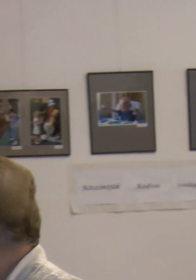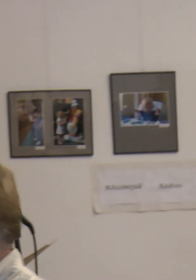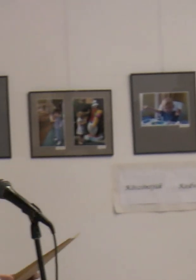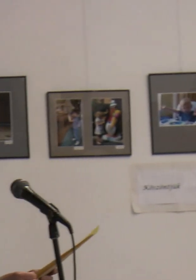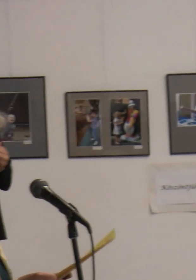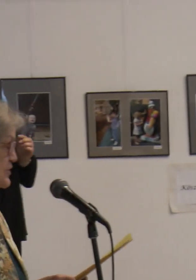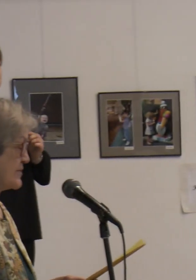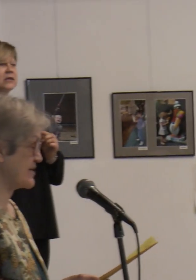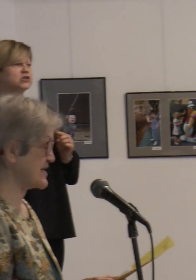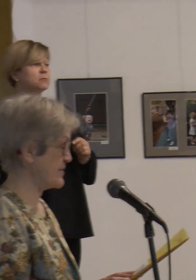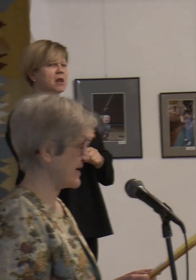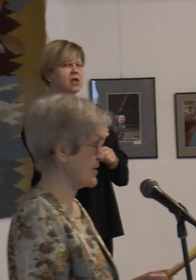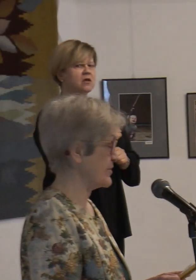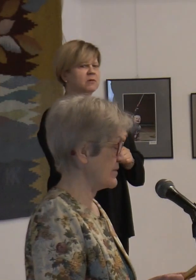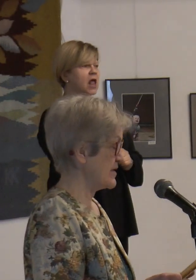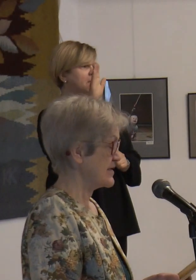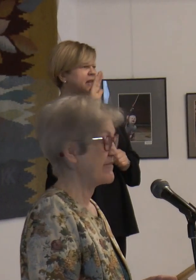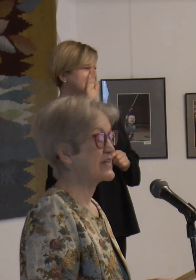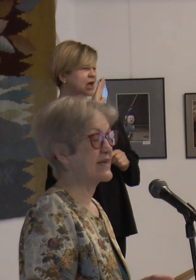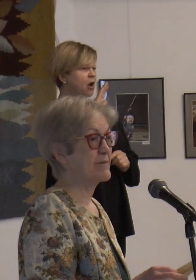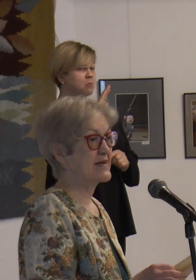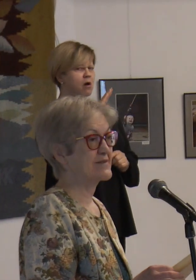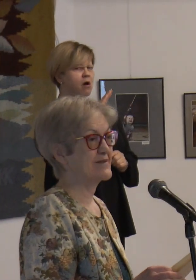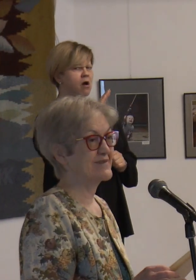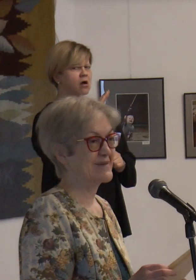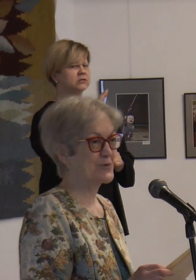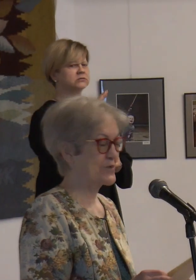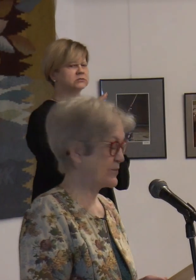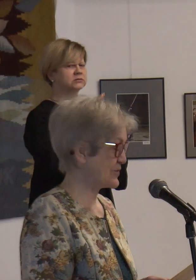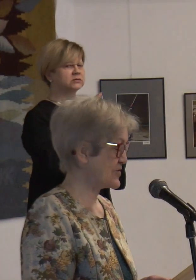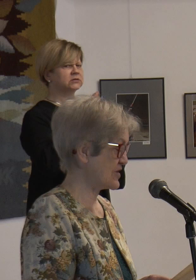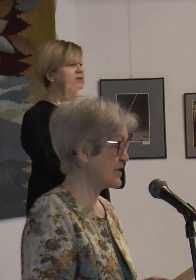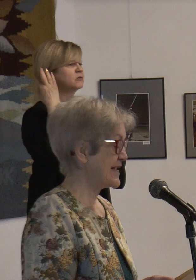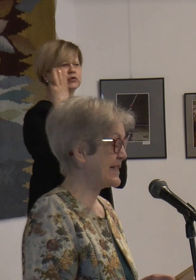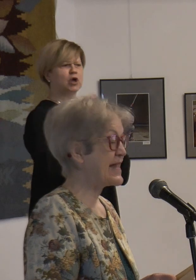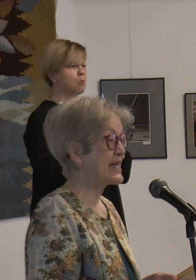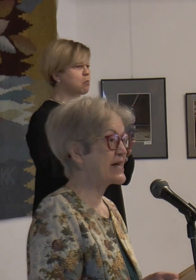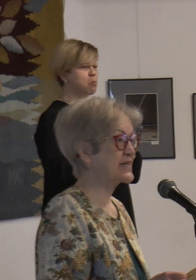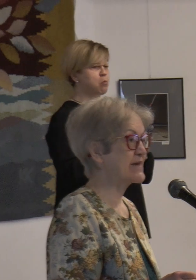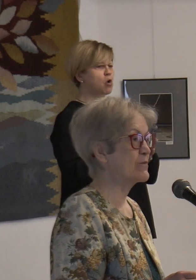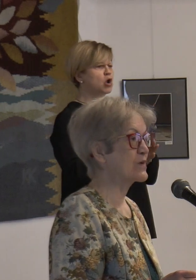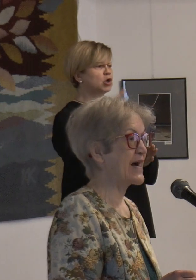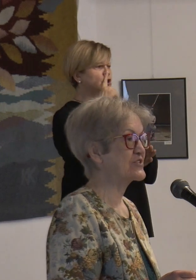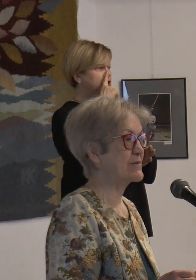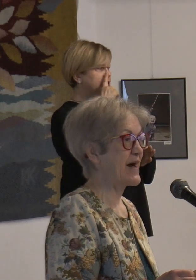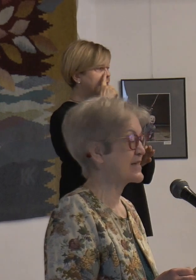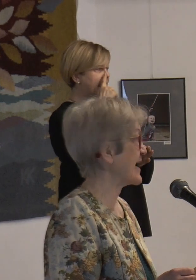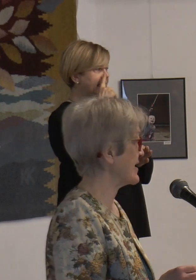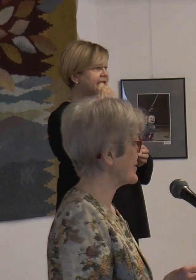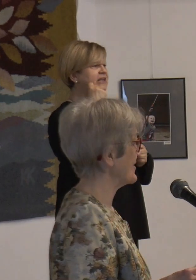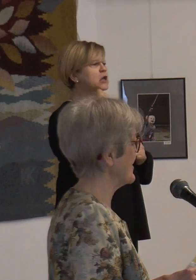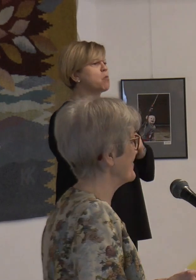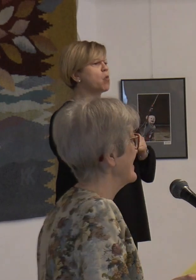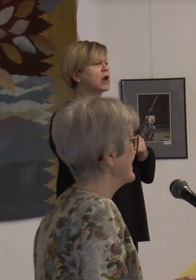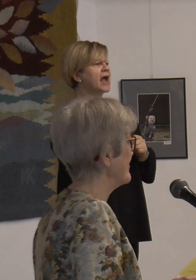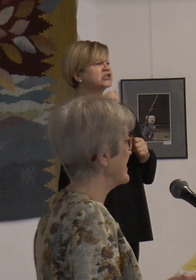Egy kicsit belejavítottam itt az emléklapban, de végtem, mert nem tudtam pontosan Nellerné Munkácsi